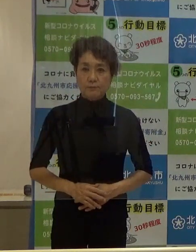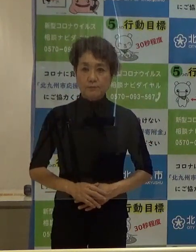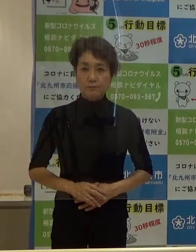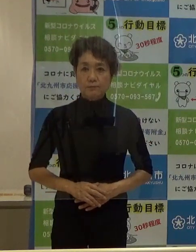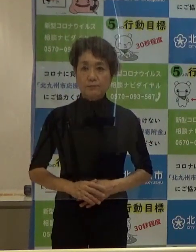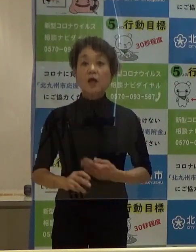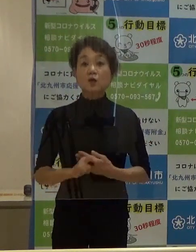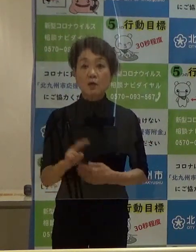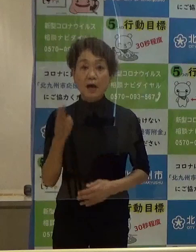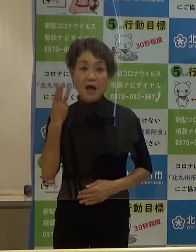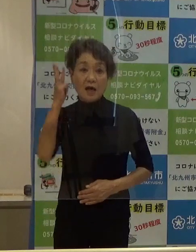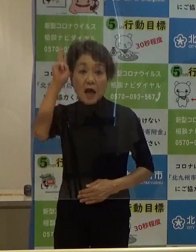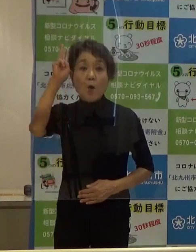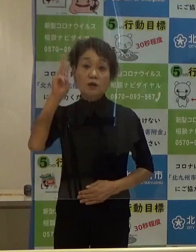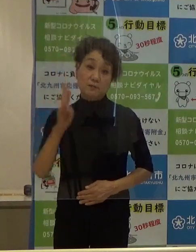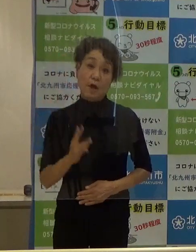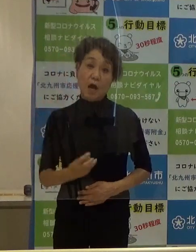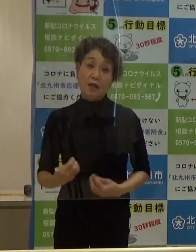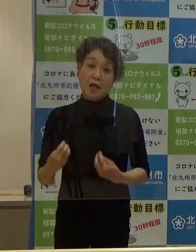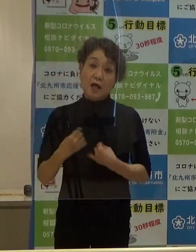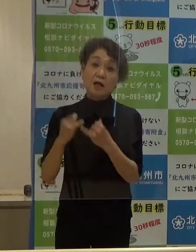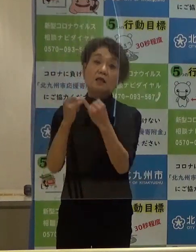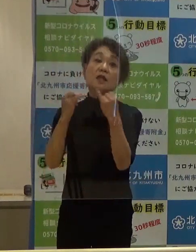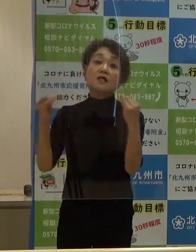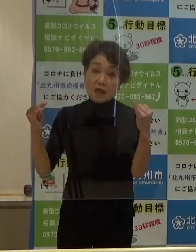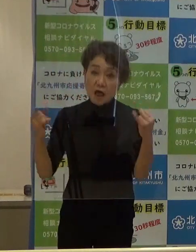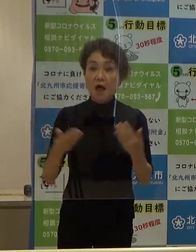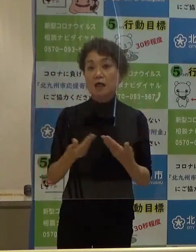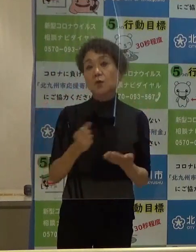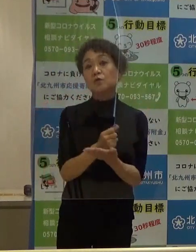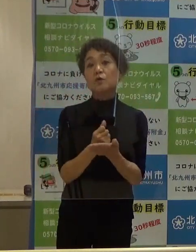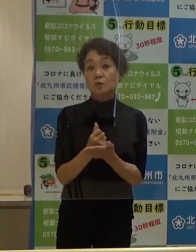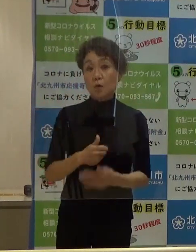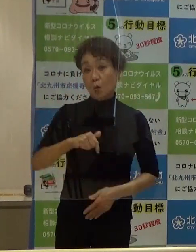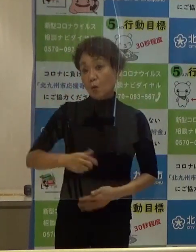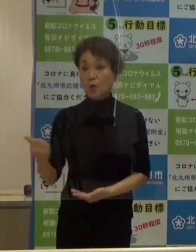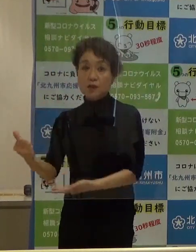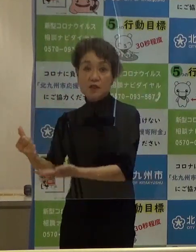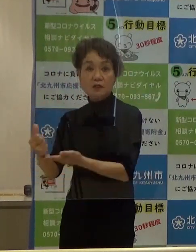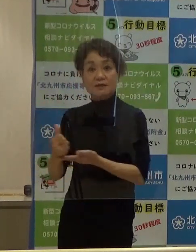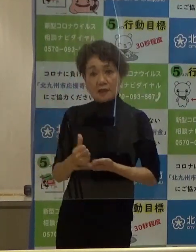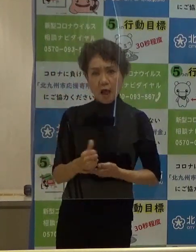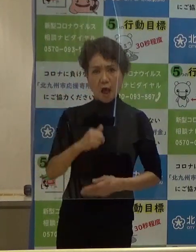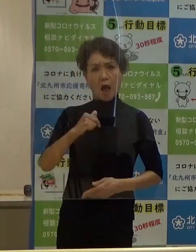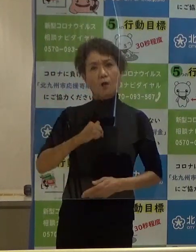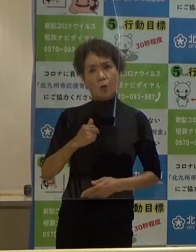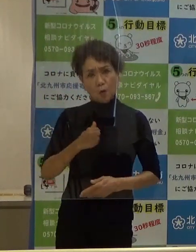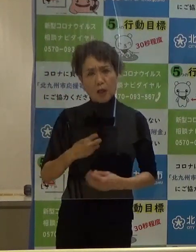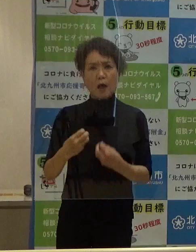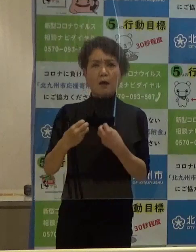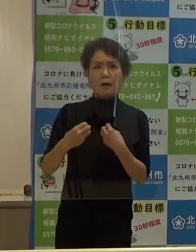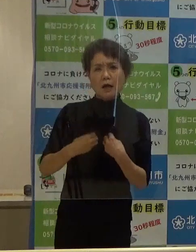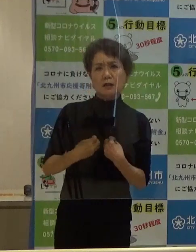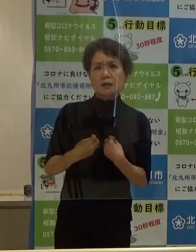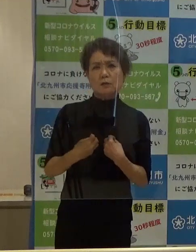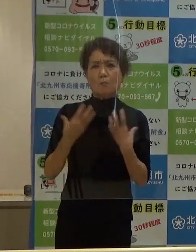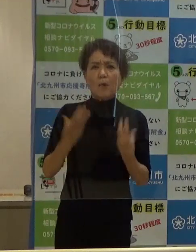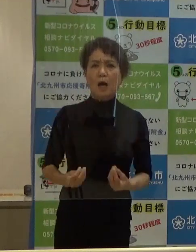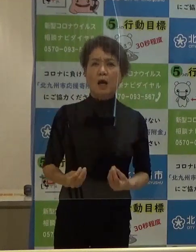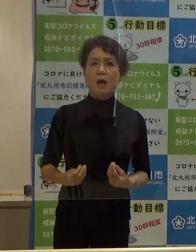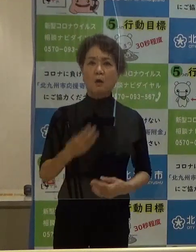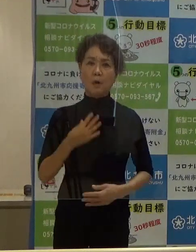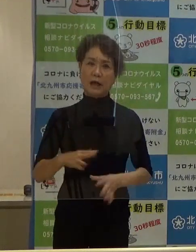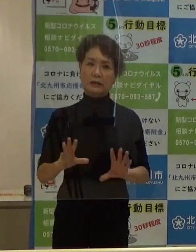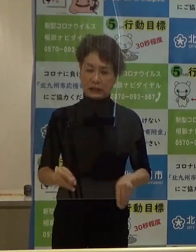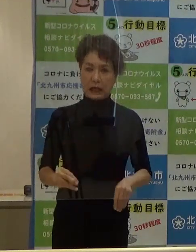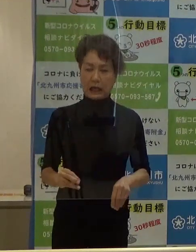島で感染をした方が、仕事の都合で北九州に来られて、ここで陽性が判明をしたと、あるいは